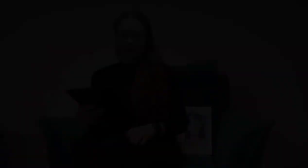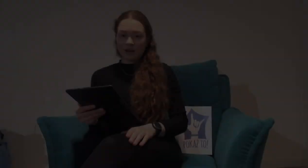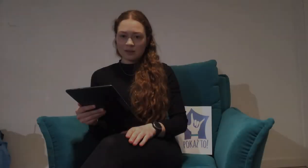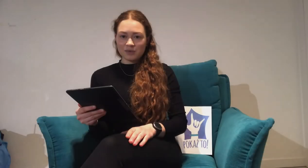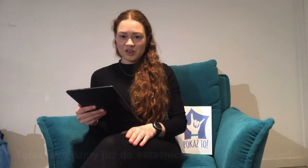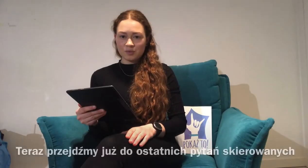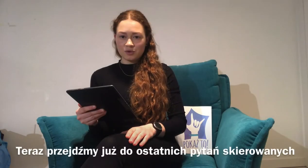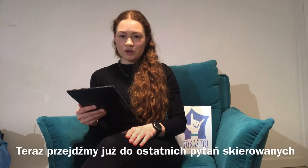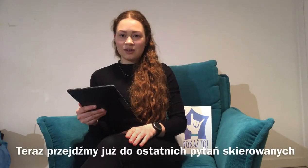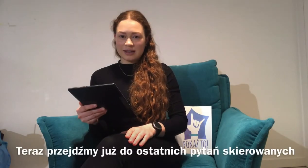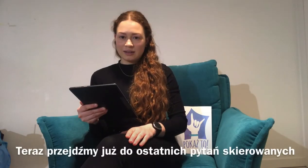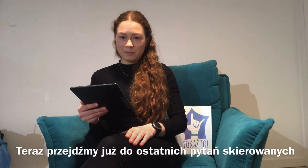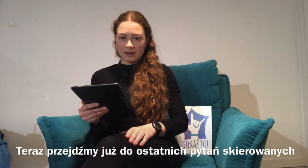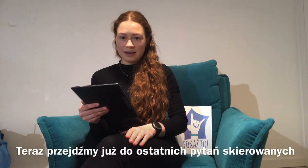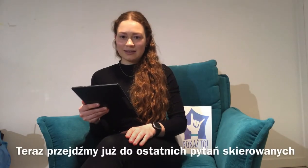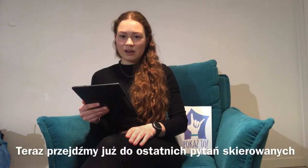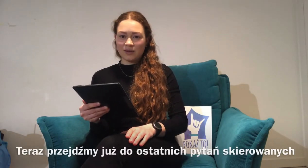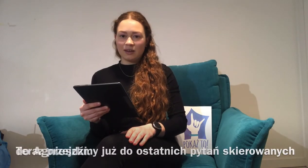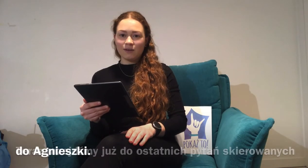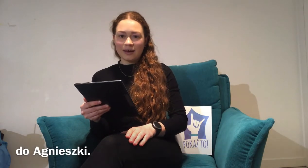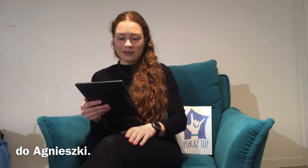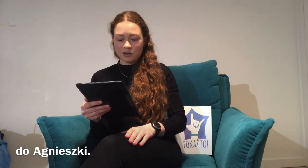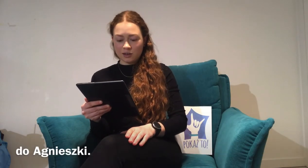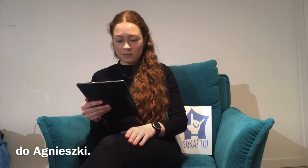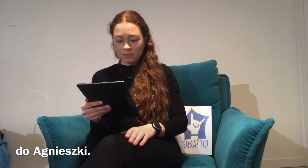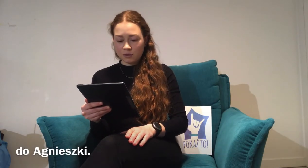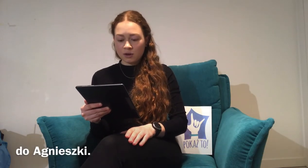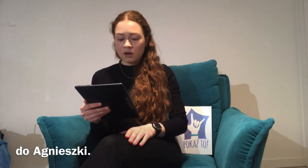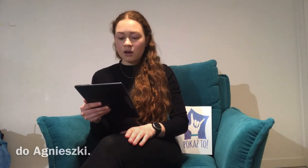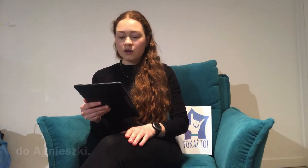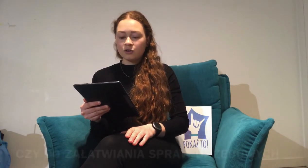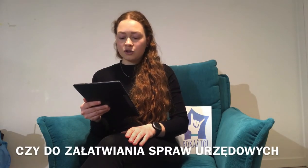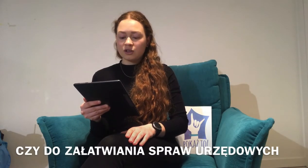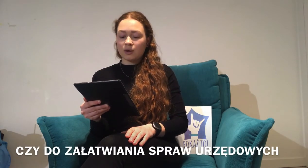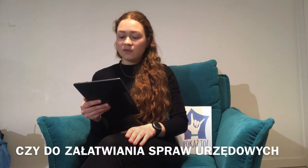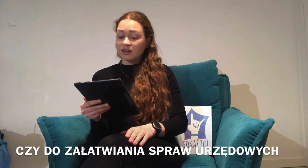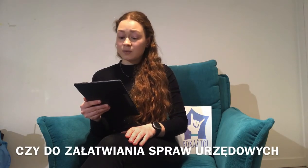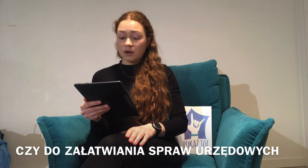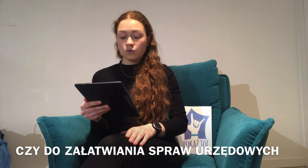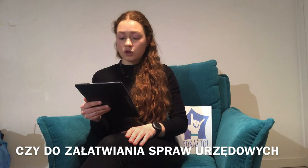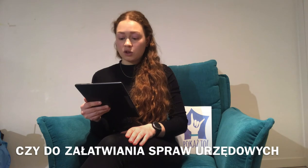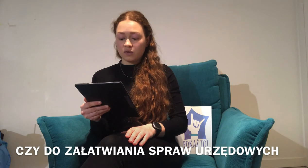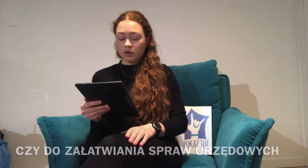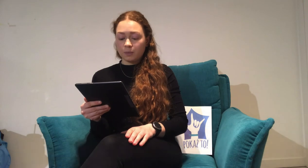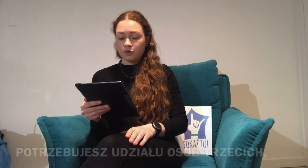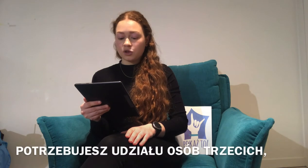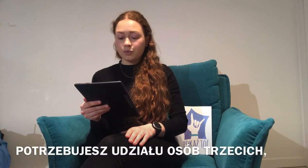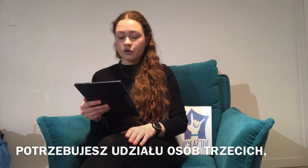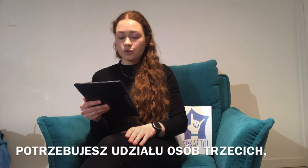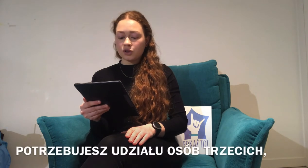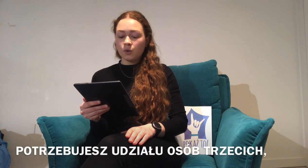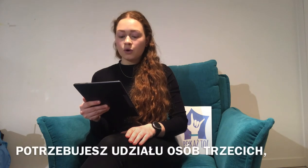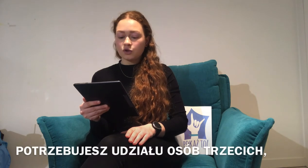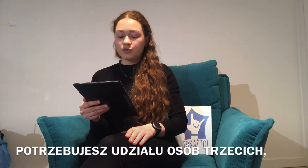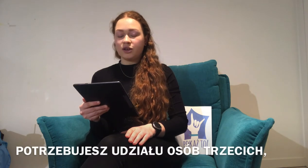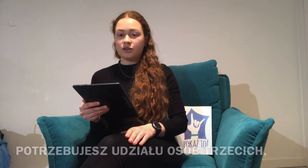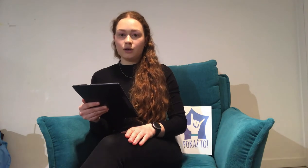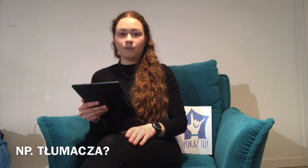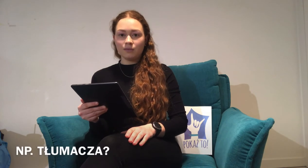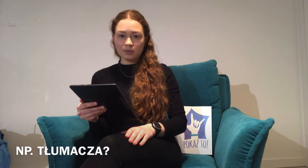Teraz przejdźmy już do ostatnich pytań skierowanych do Agnieszki. Czy do załatwiania spraw urzędowych potrzebujesz udziału osób trzecich, na